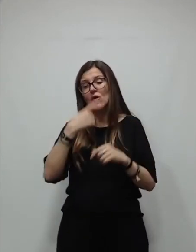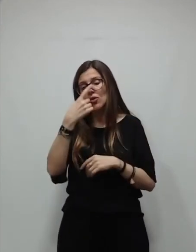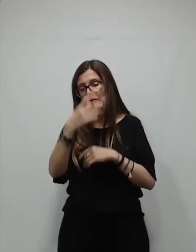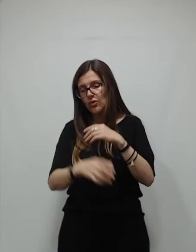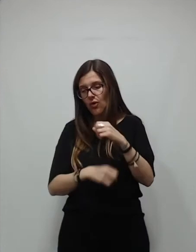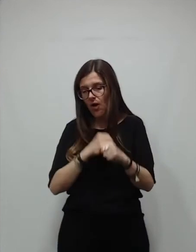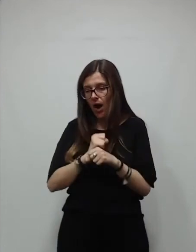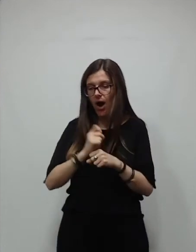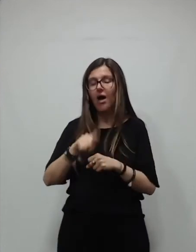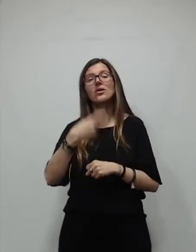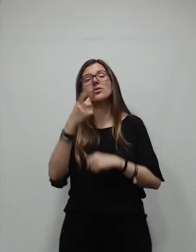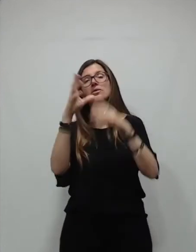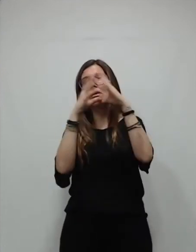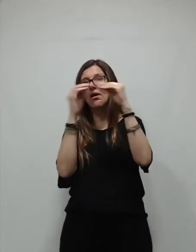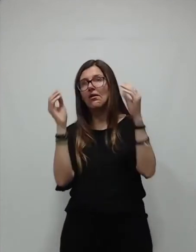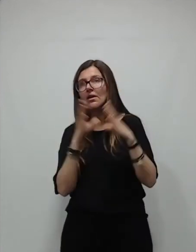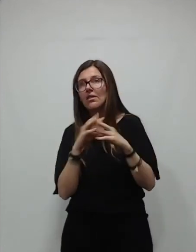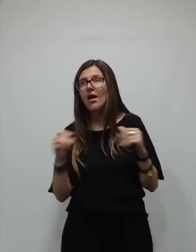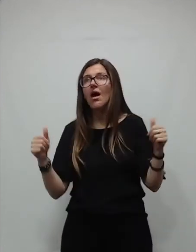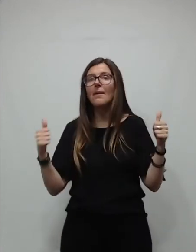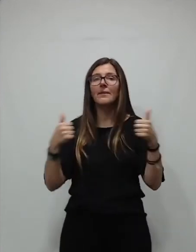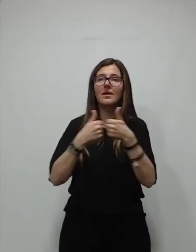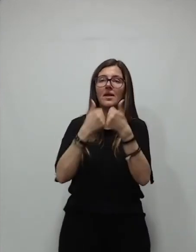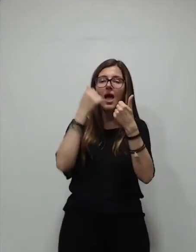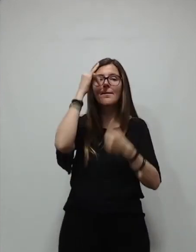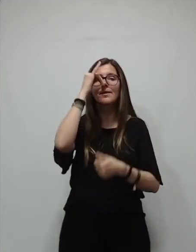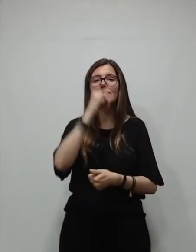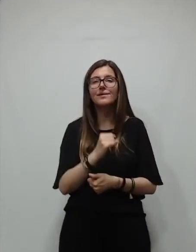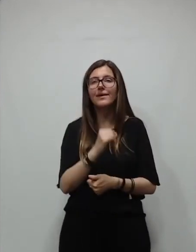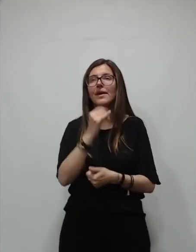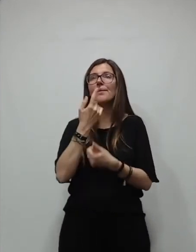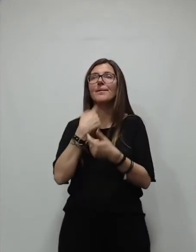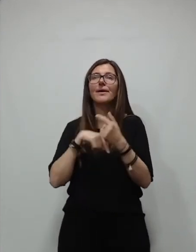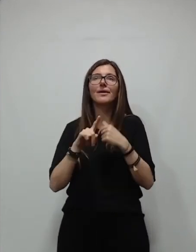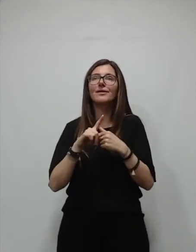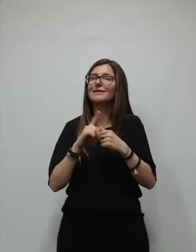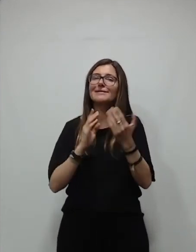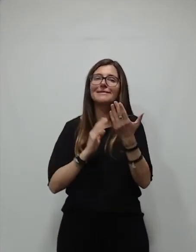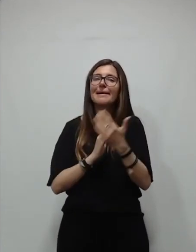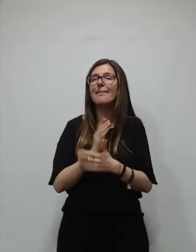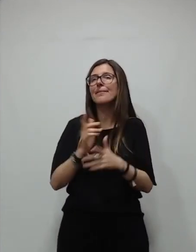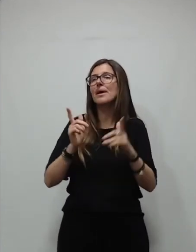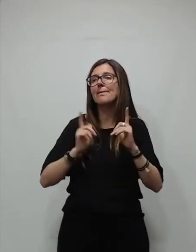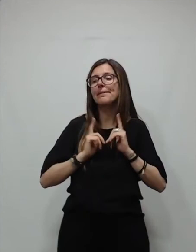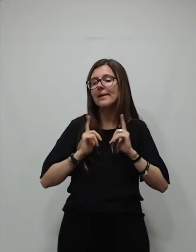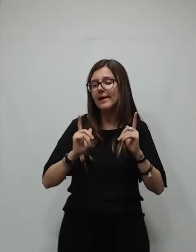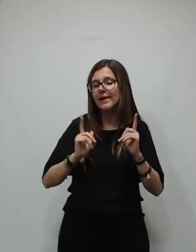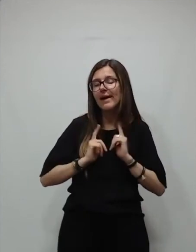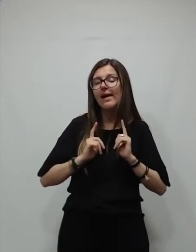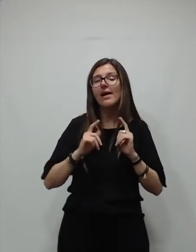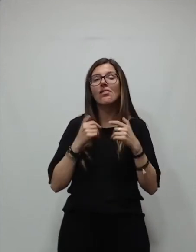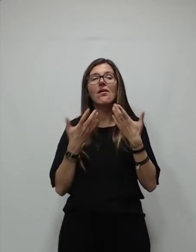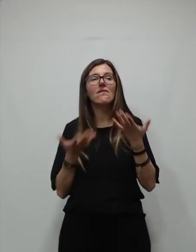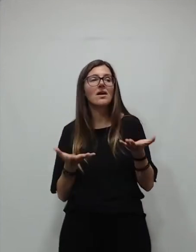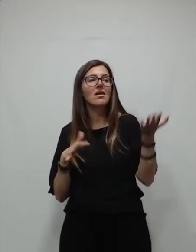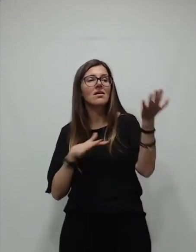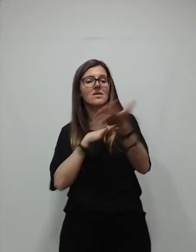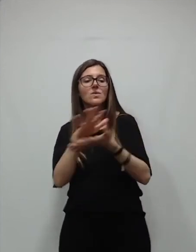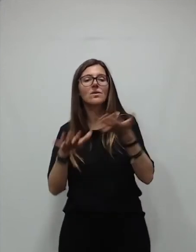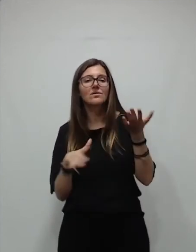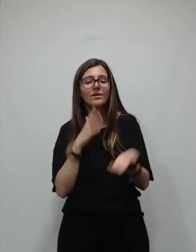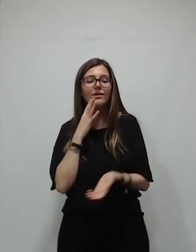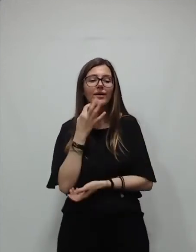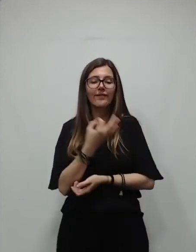a brindar, y bueno, vamos a celebrar a ver cuánto monitoreo, y cuánta realidad, y cuánta alternativa,